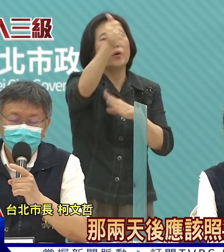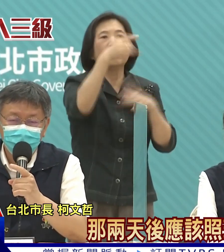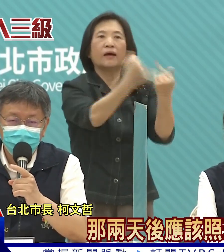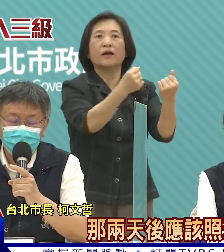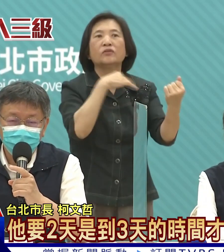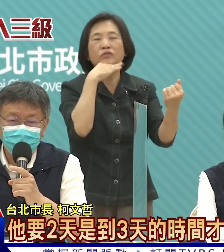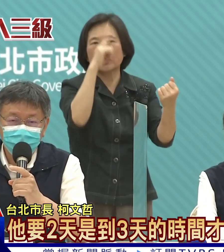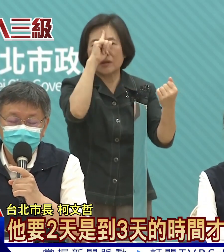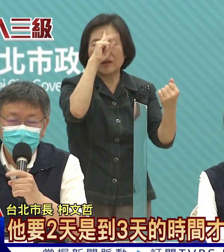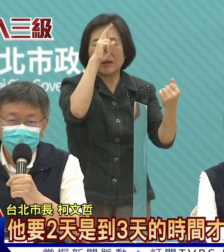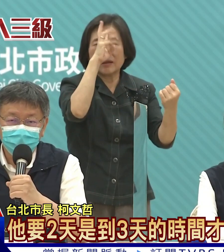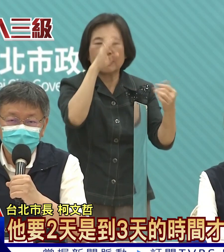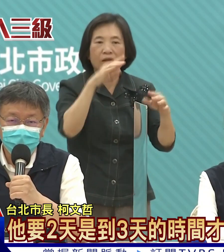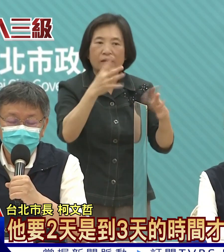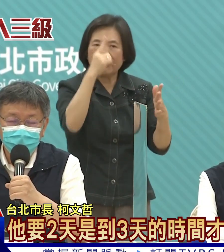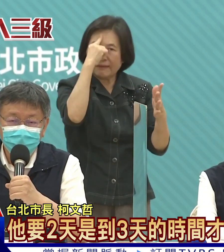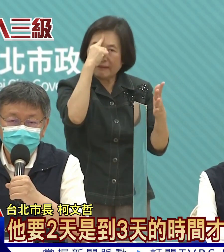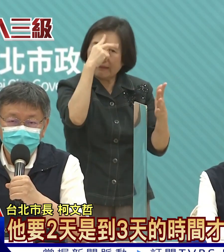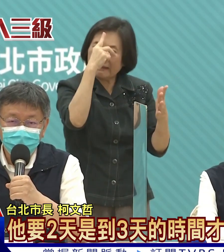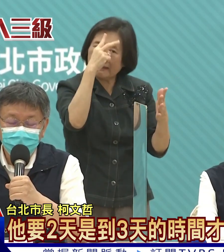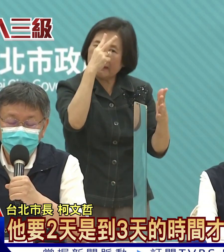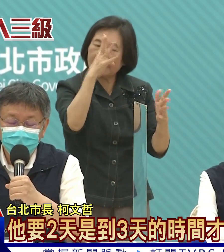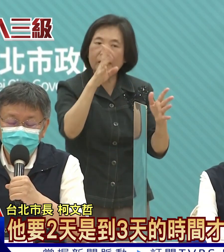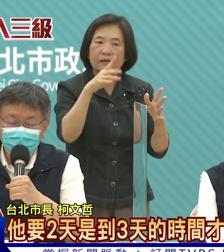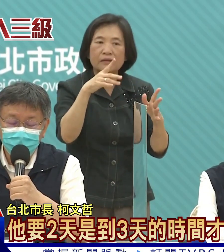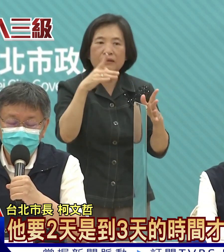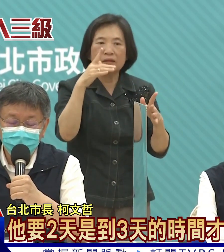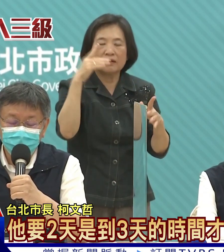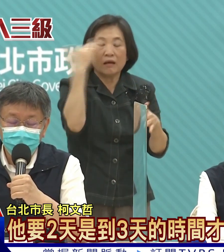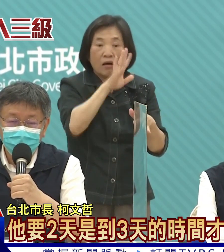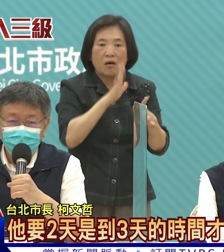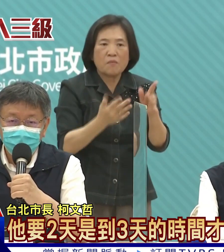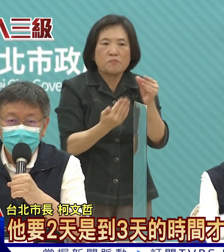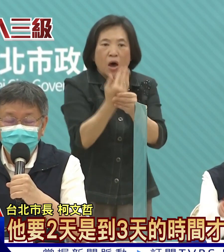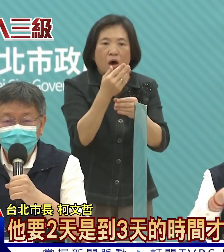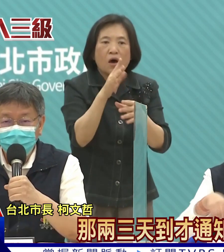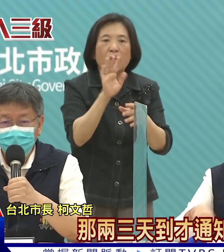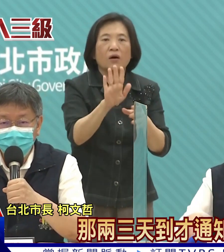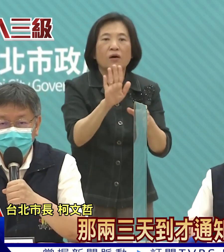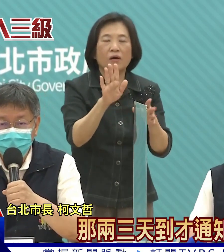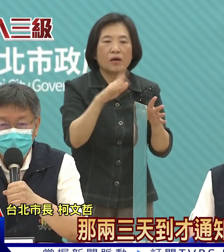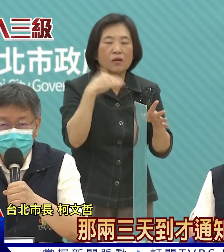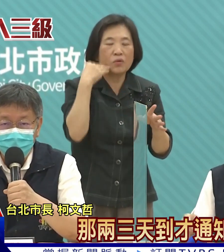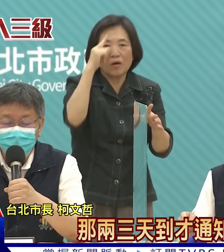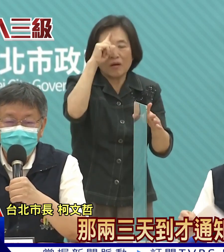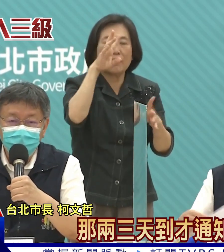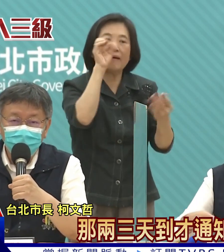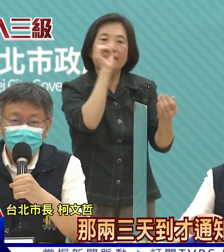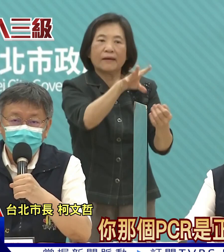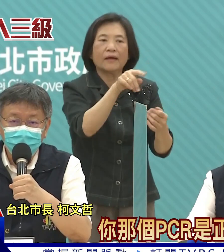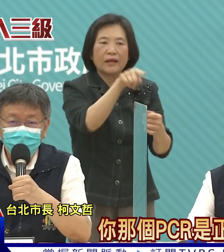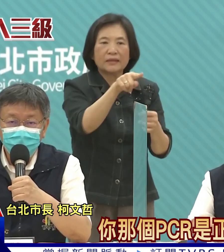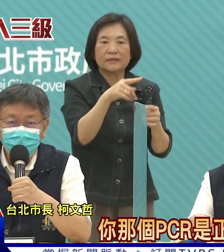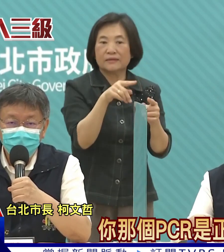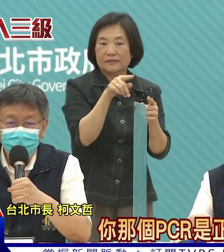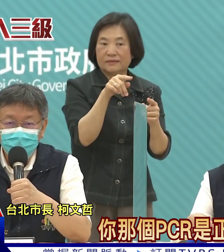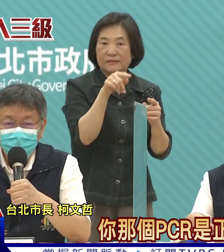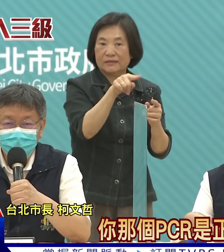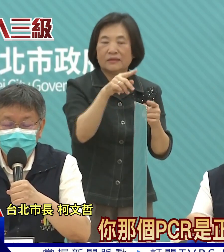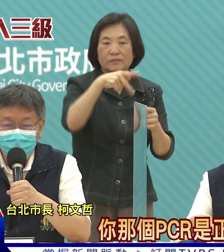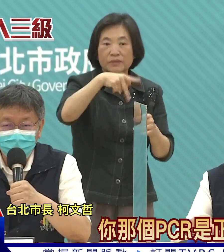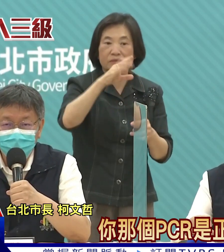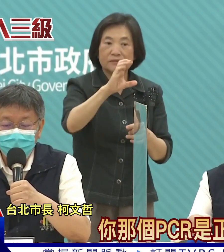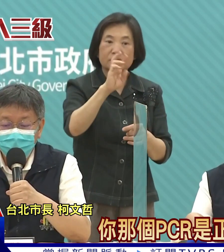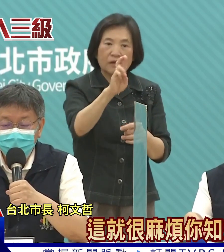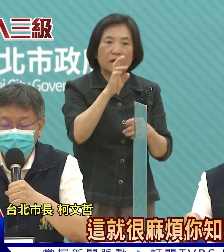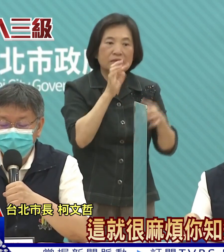有时候花要2天甚至到3天的时间才做出那个结果，那2、3天后才通知他说，你那个